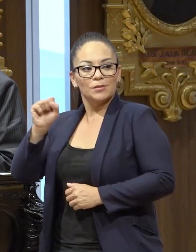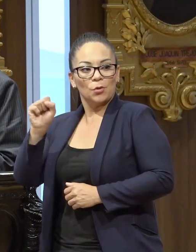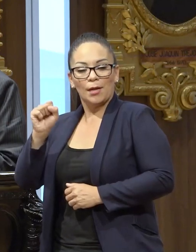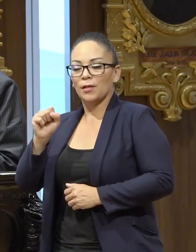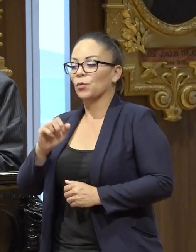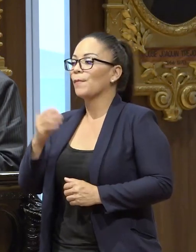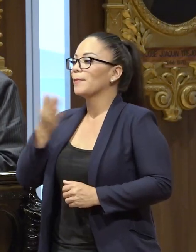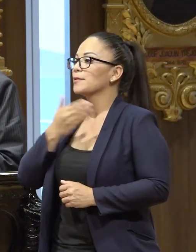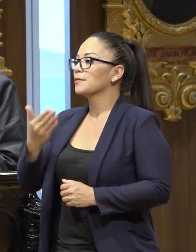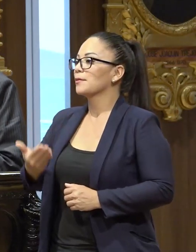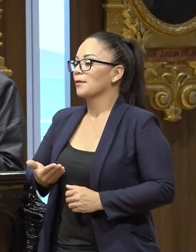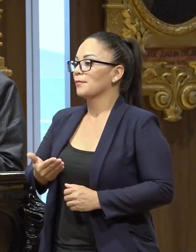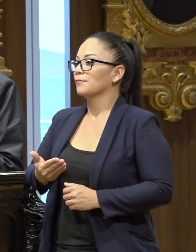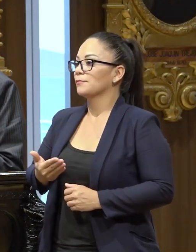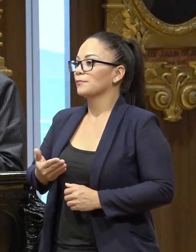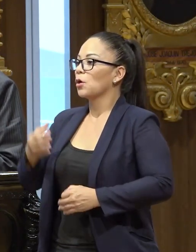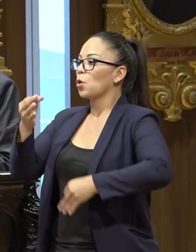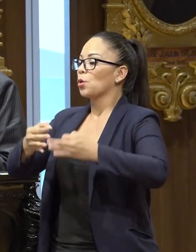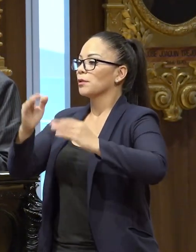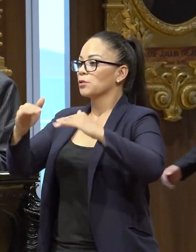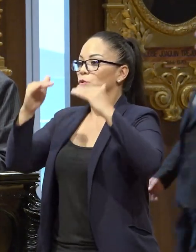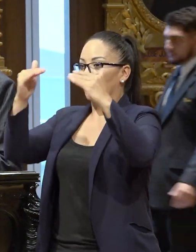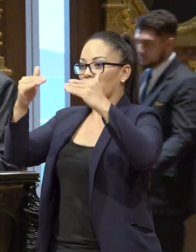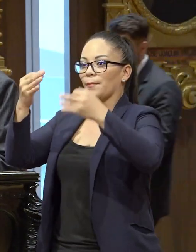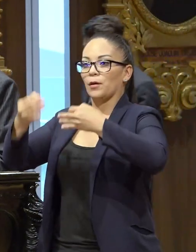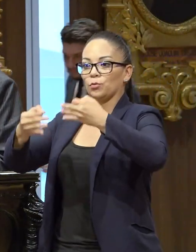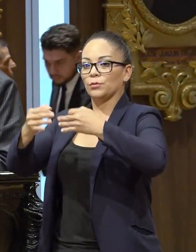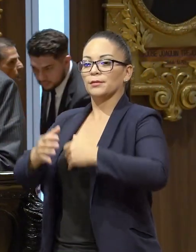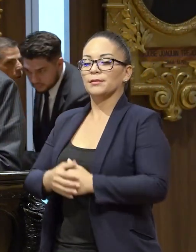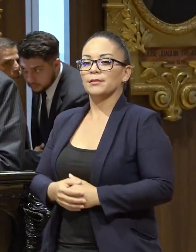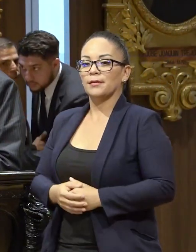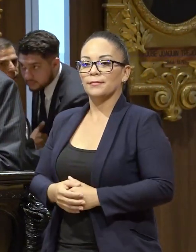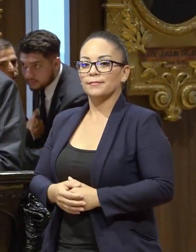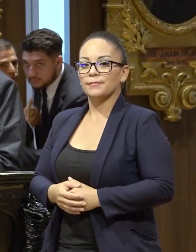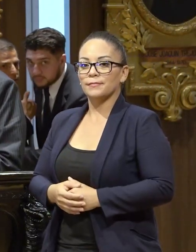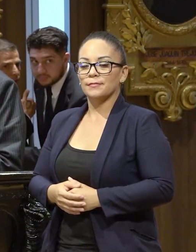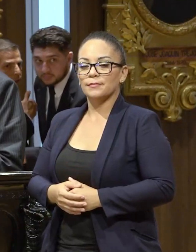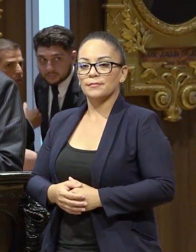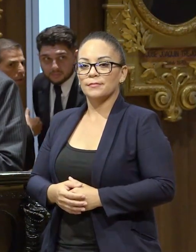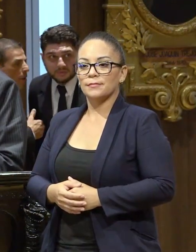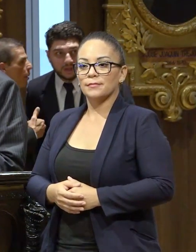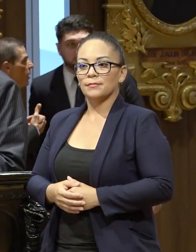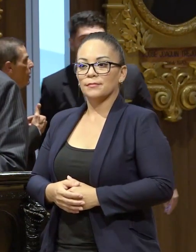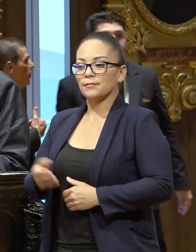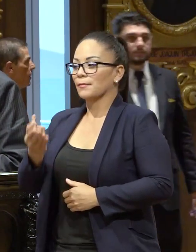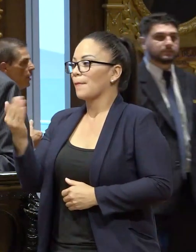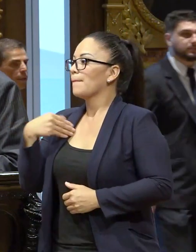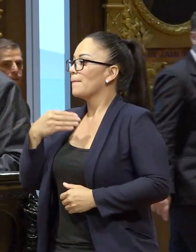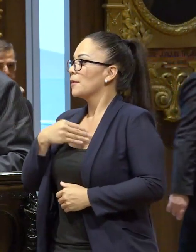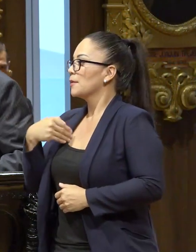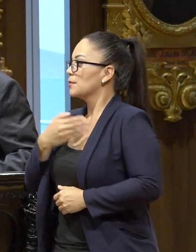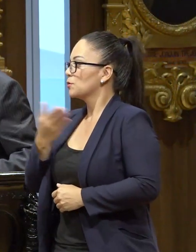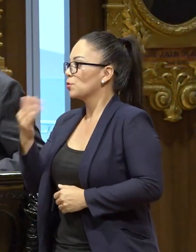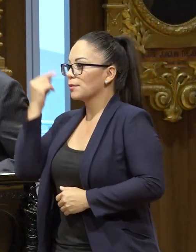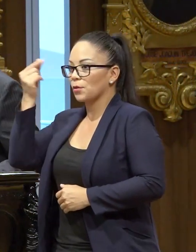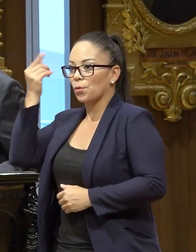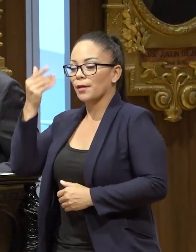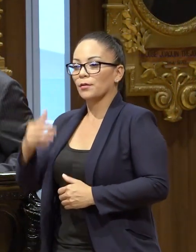Solano, presidenta de la Corte Suprema de Justicia, señores y señoras ministros de